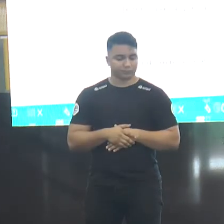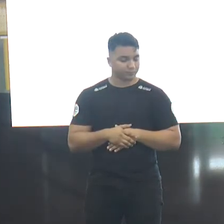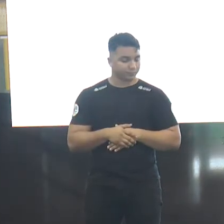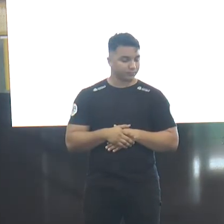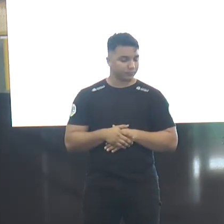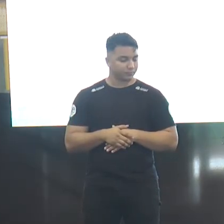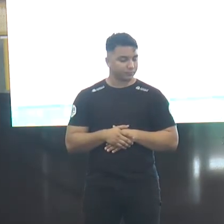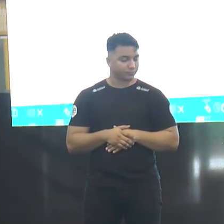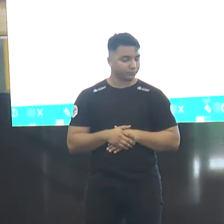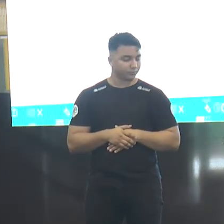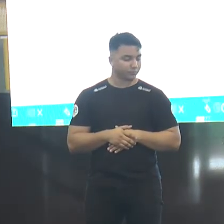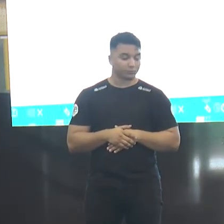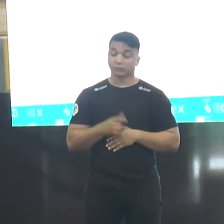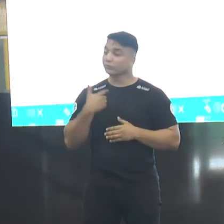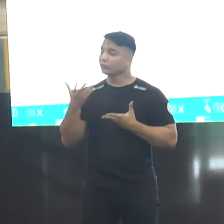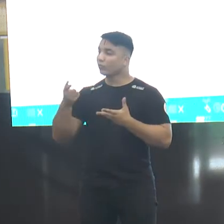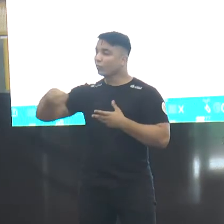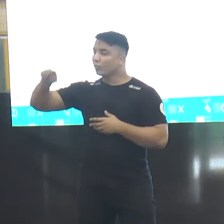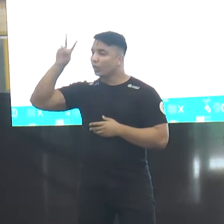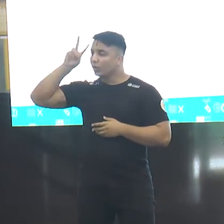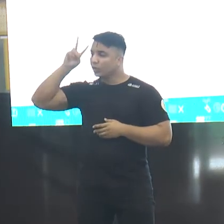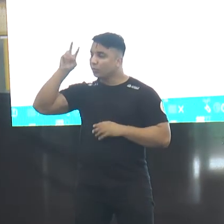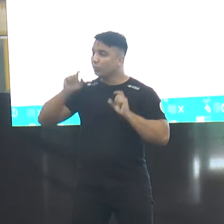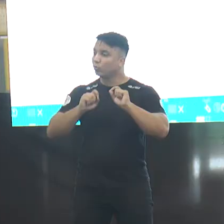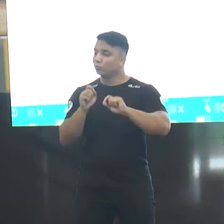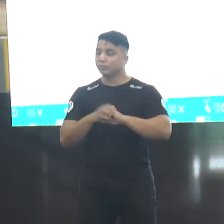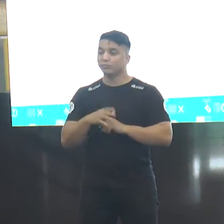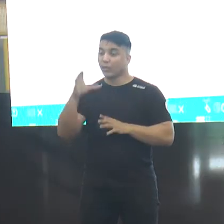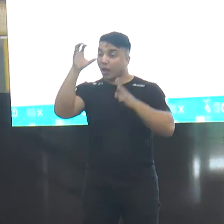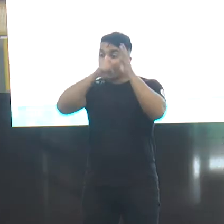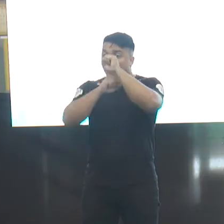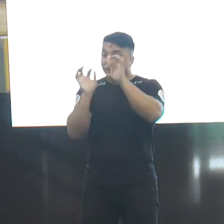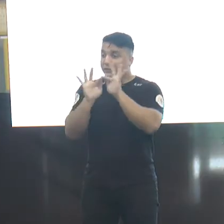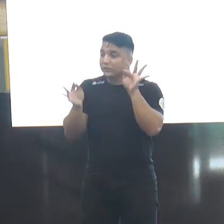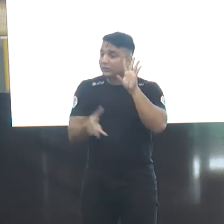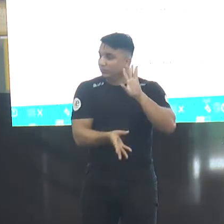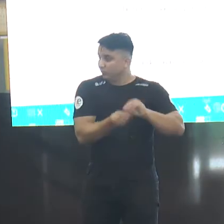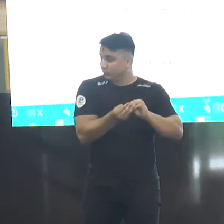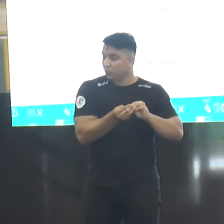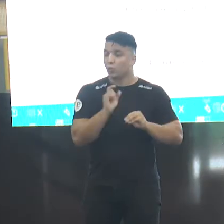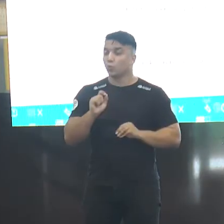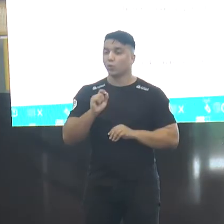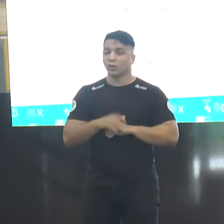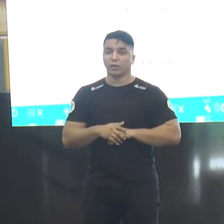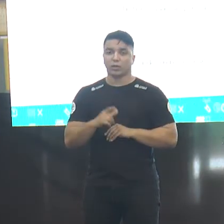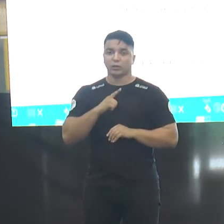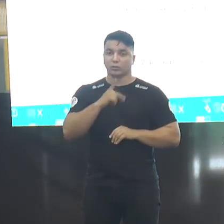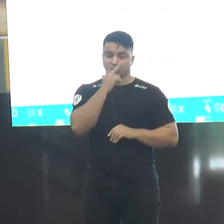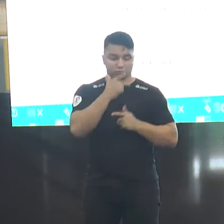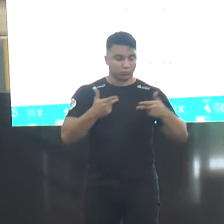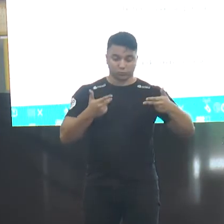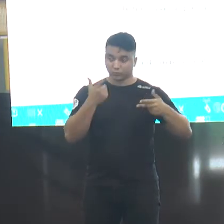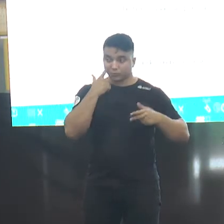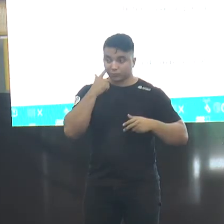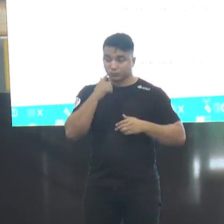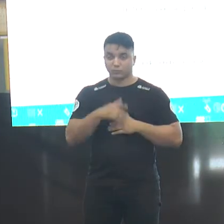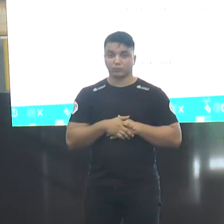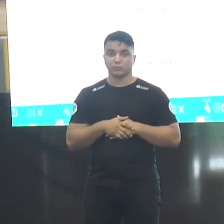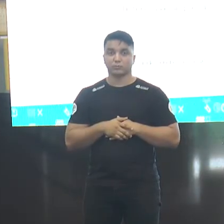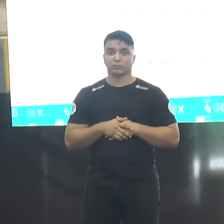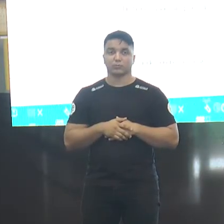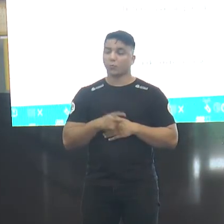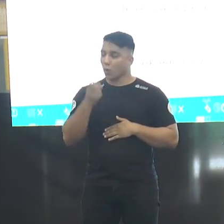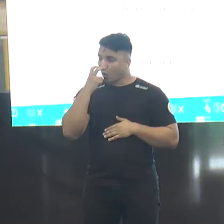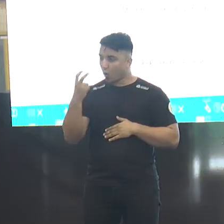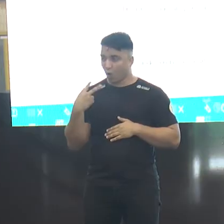Gente, eu quero que vocês aprendam agora a seguinte coisa. Olhem